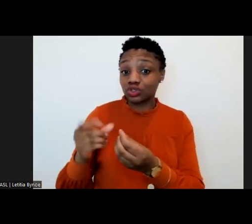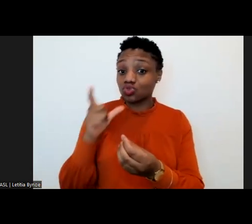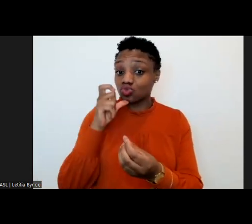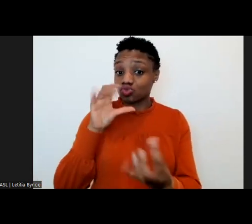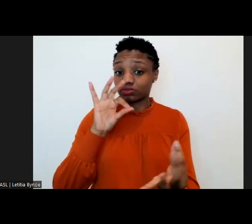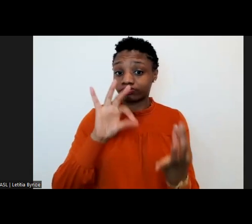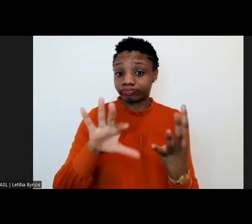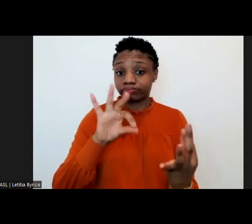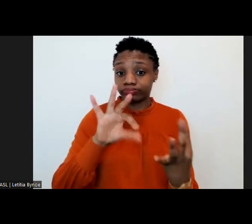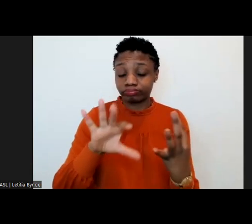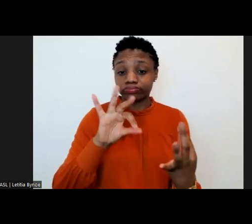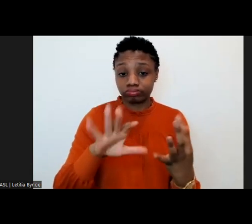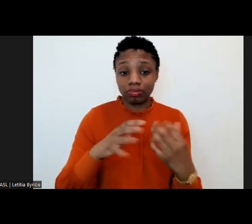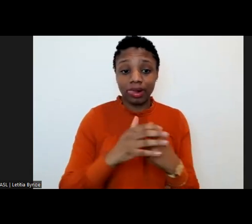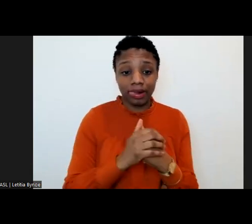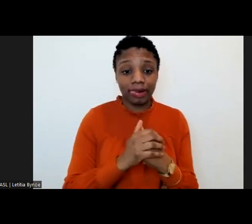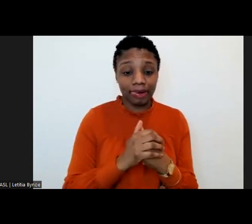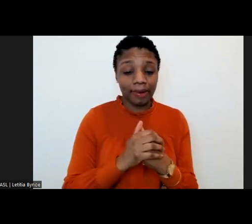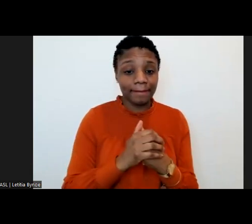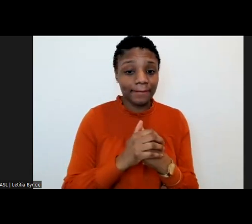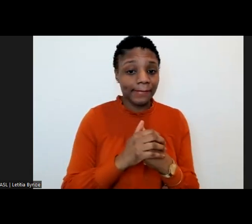organizaciones que han